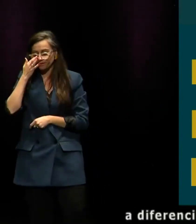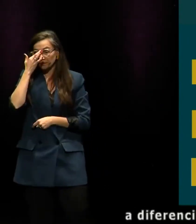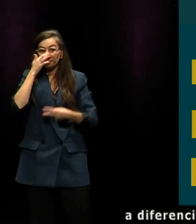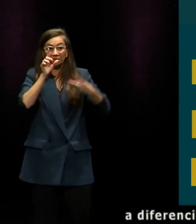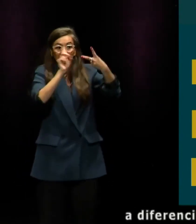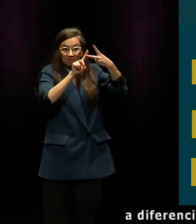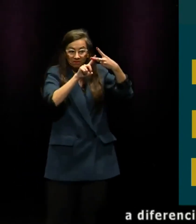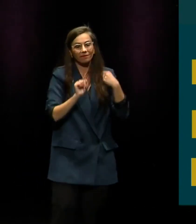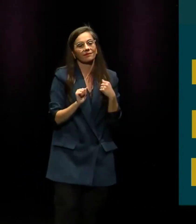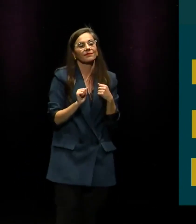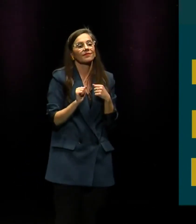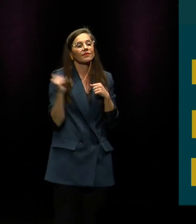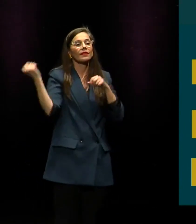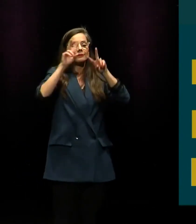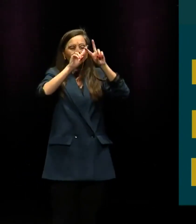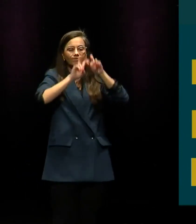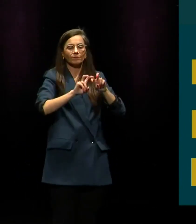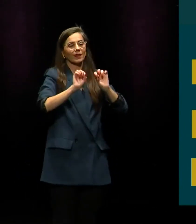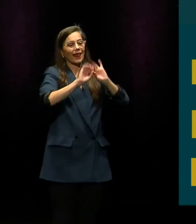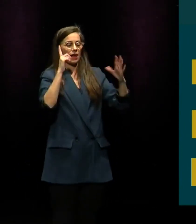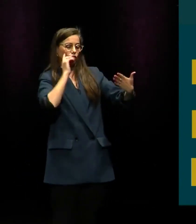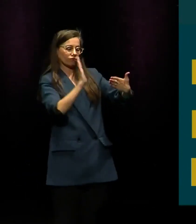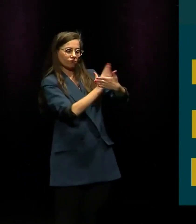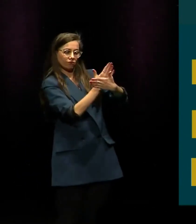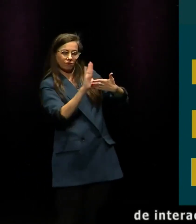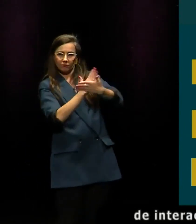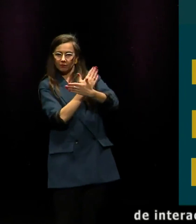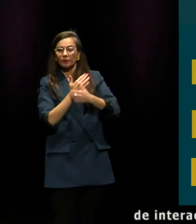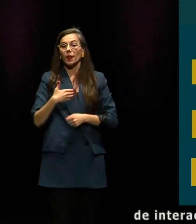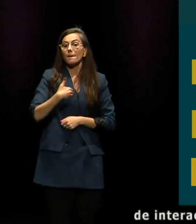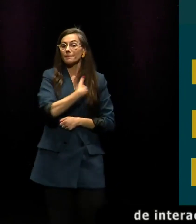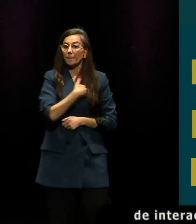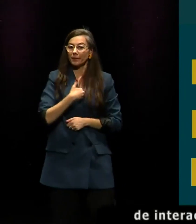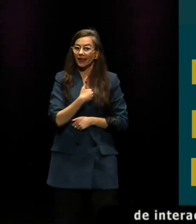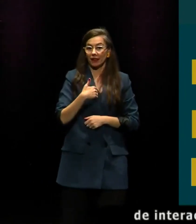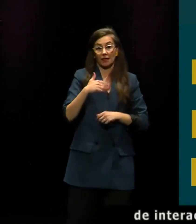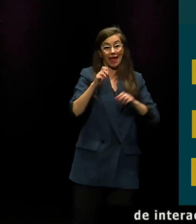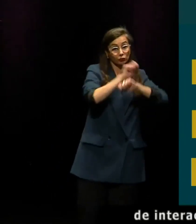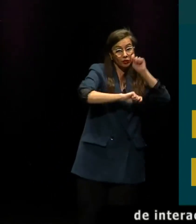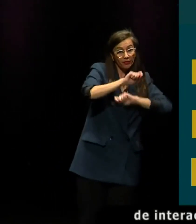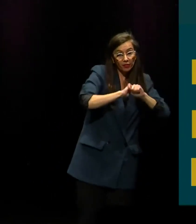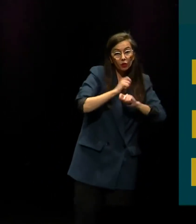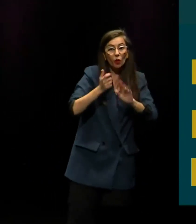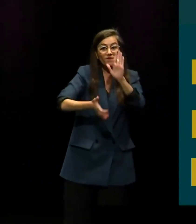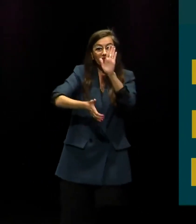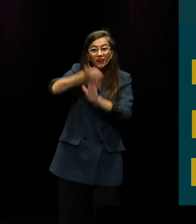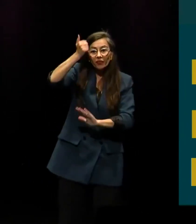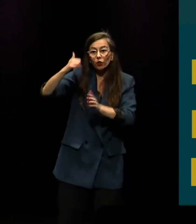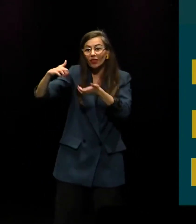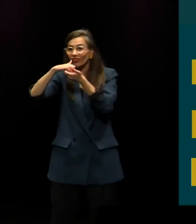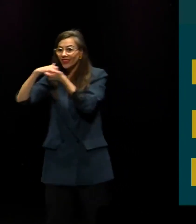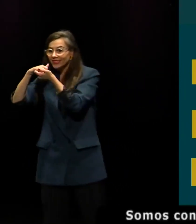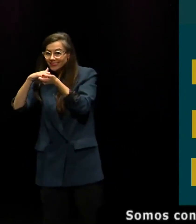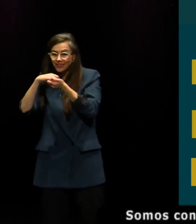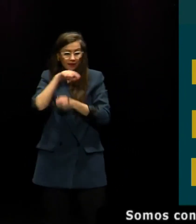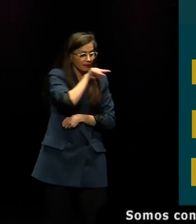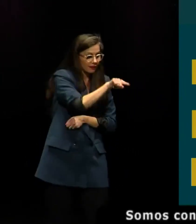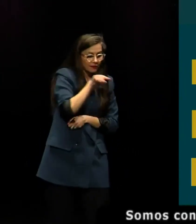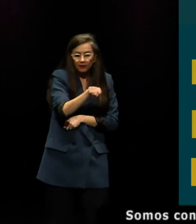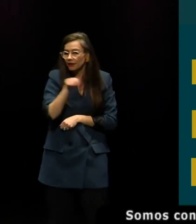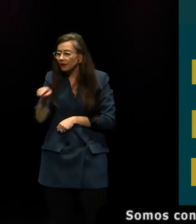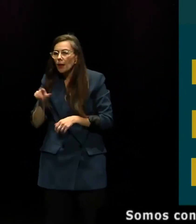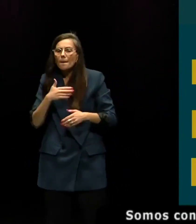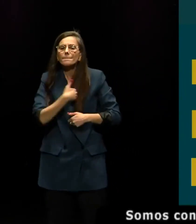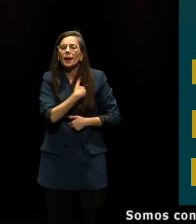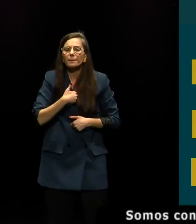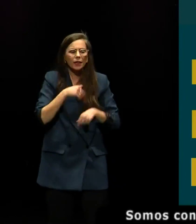somos conscientes que ha cambiado, pero reflejarlo, ¿en qué ha cambiado? En diferenciar claramente